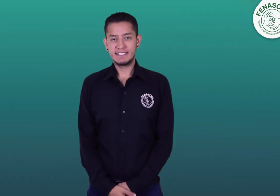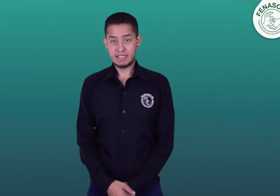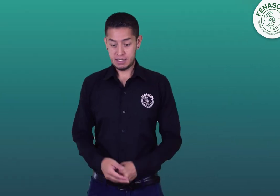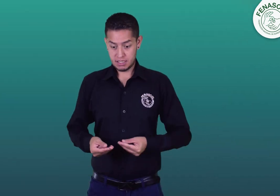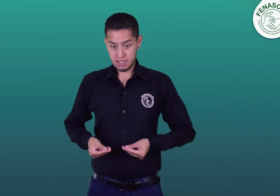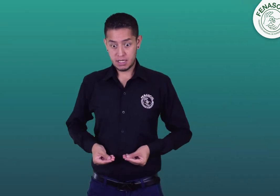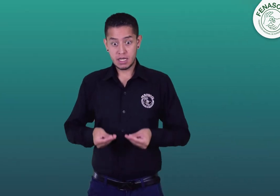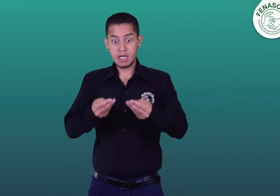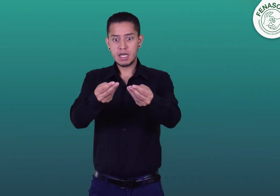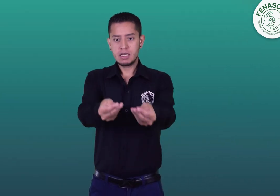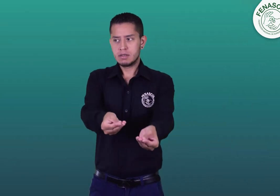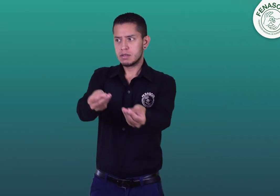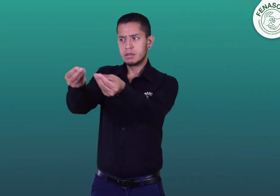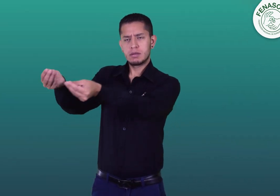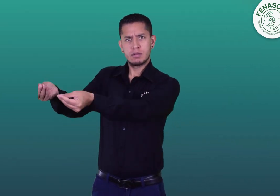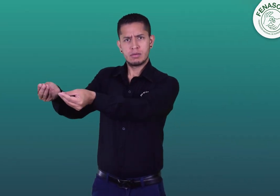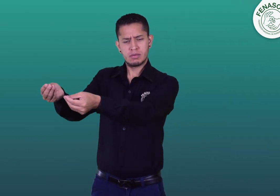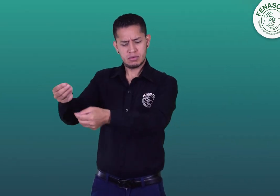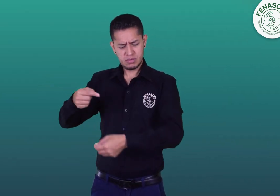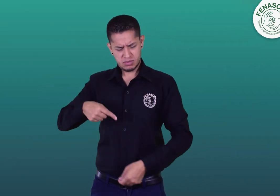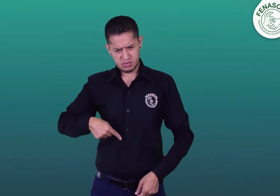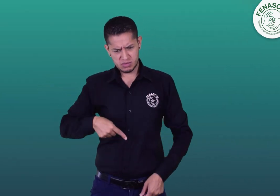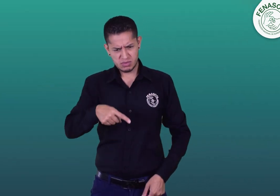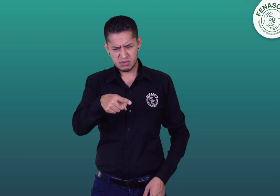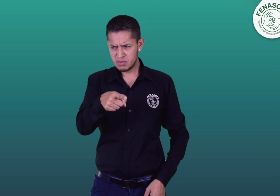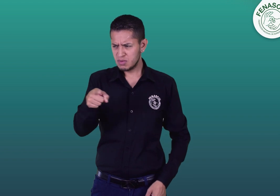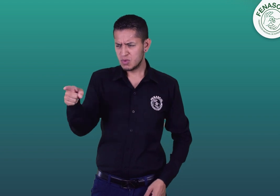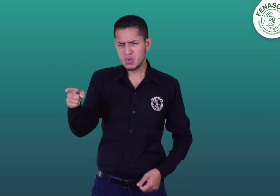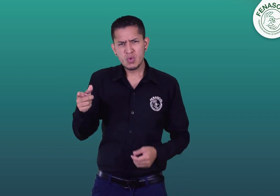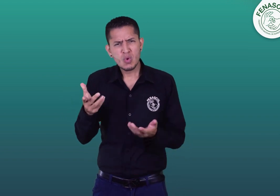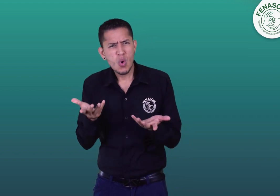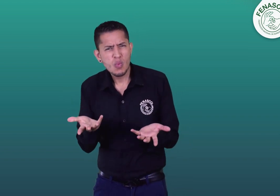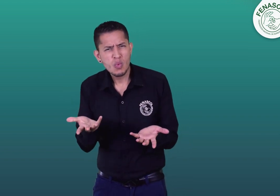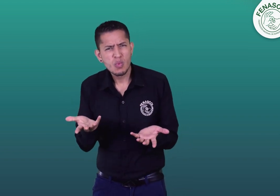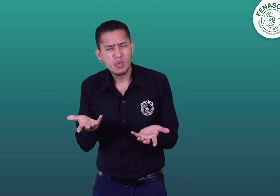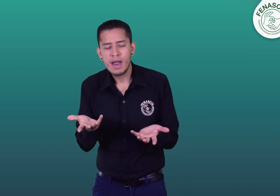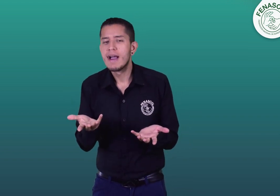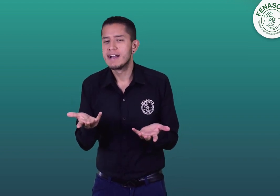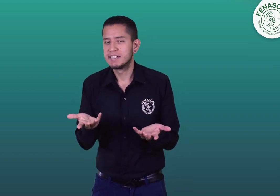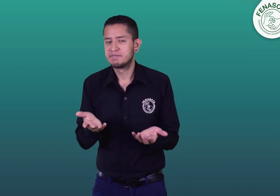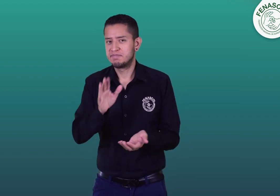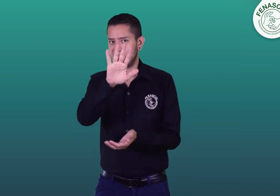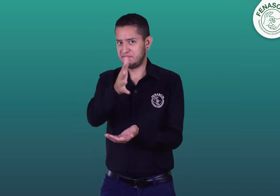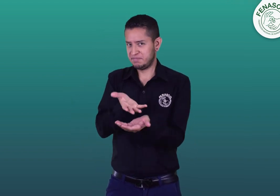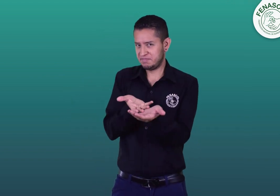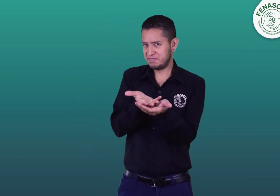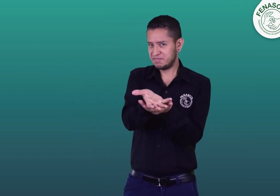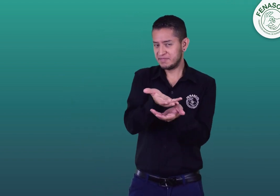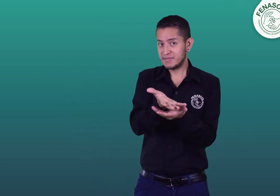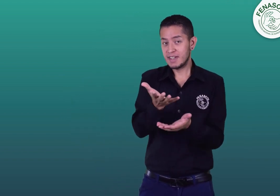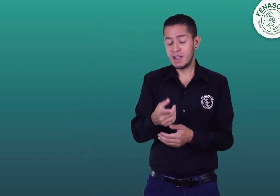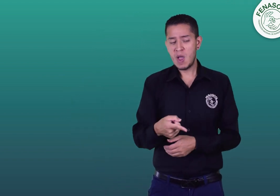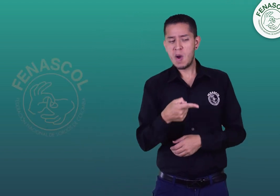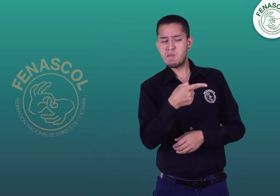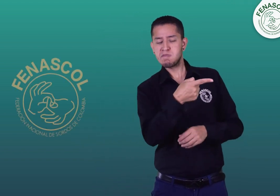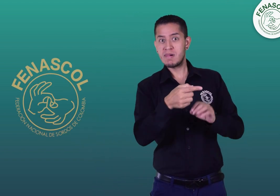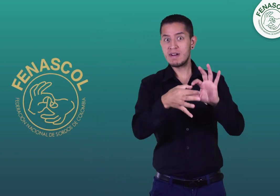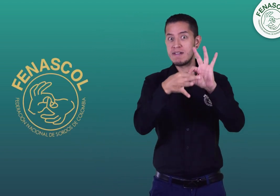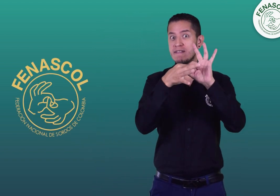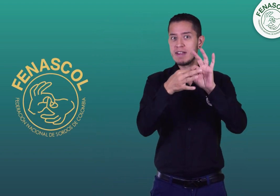¿esta guía cómo puede hacerse llegar a las personas responsables? En la página web de FENASCOL verán el contenido de